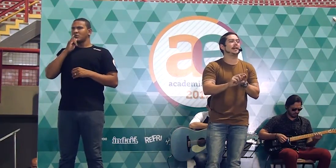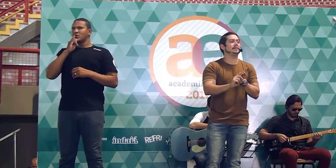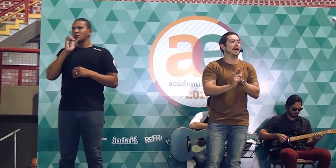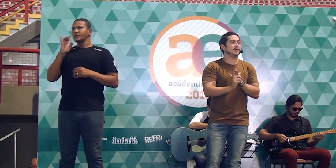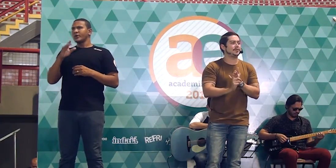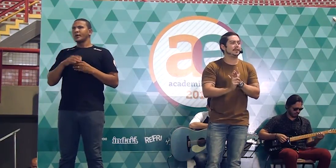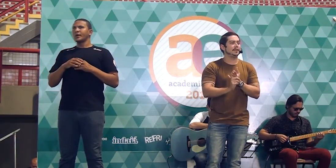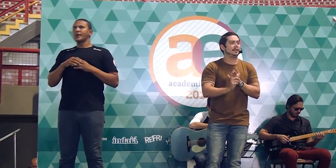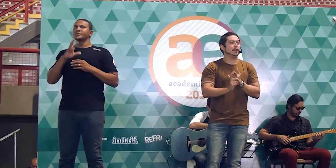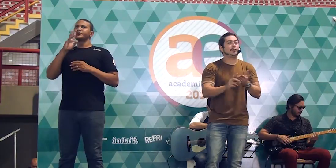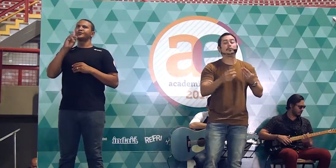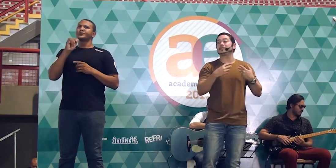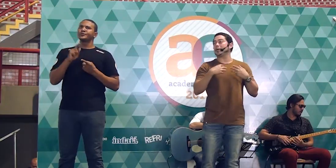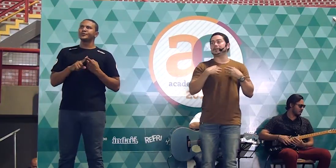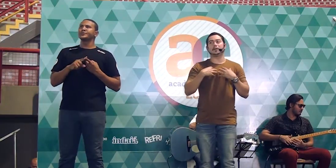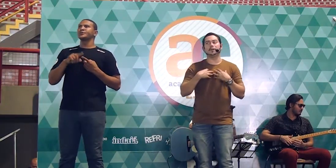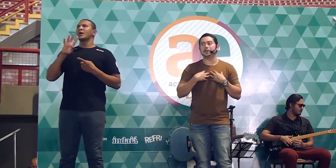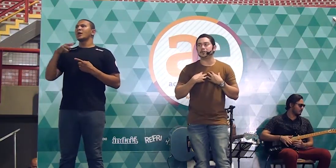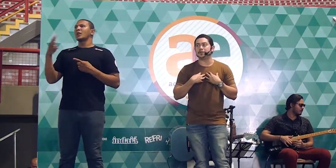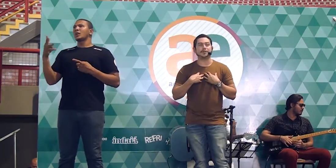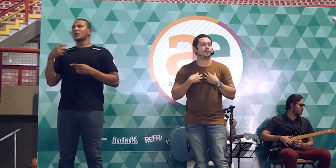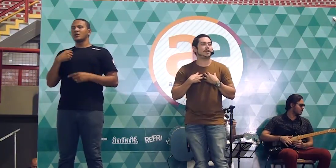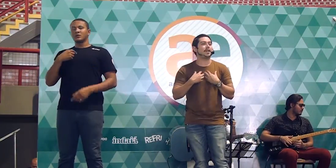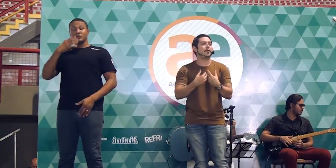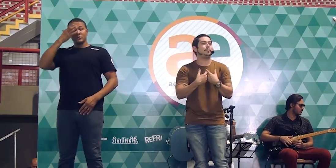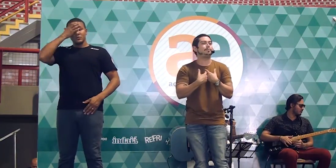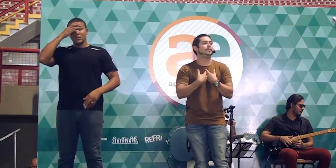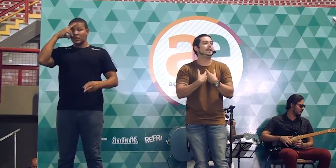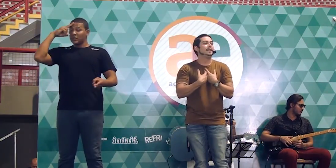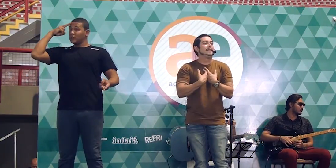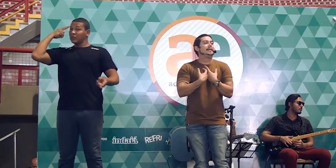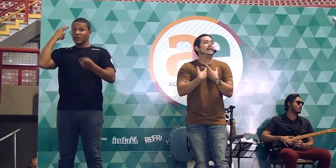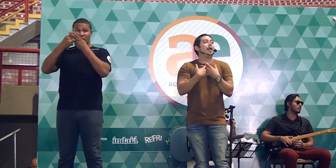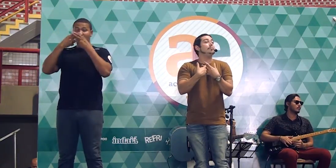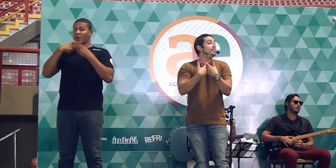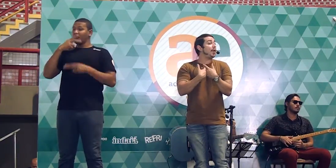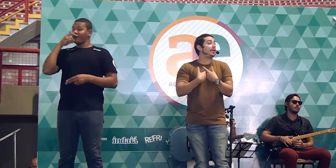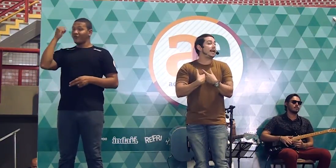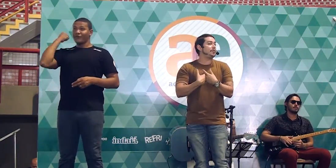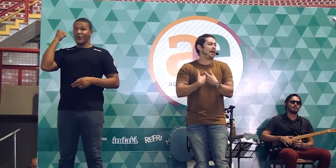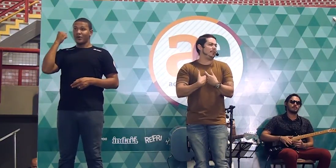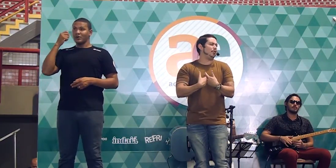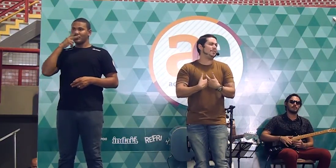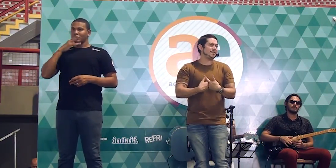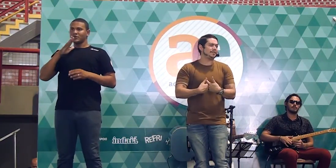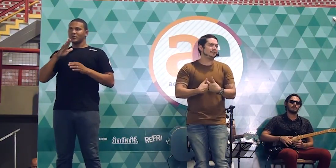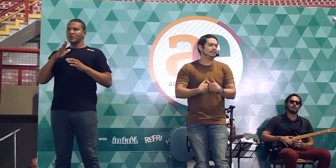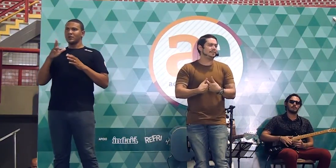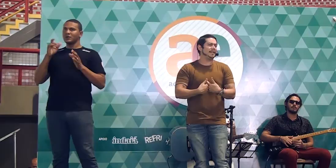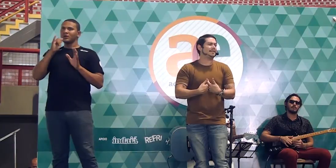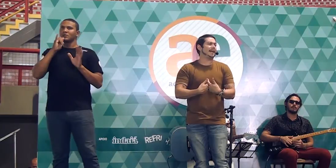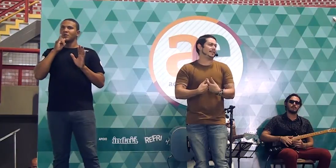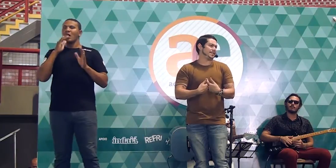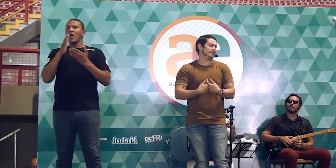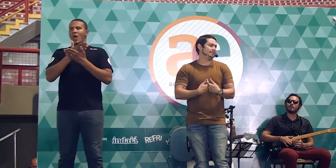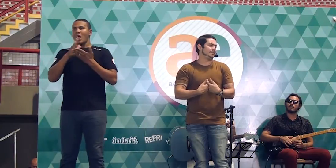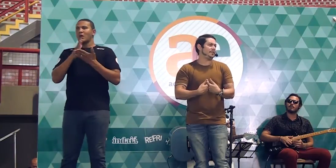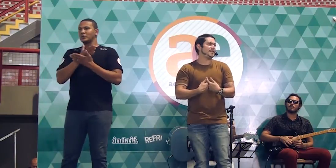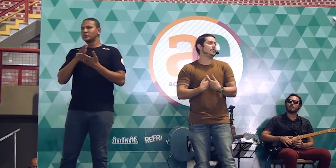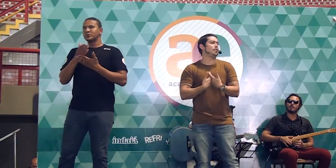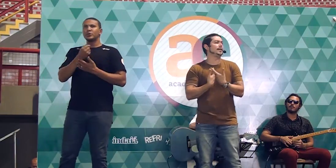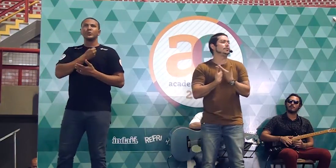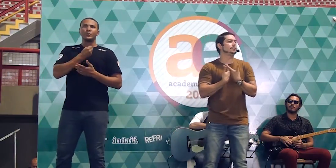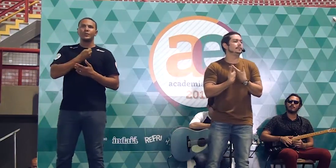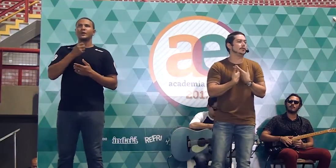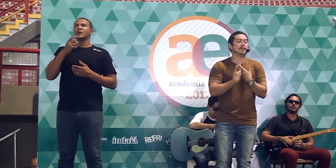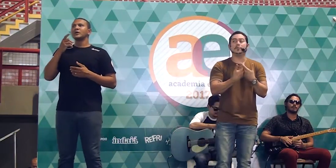decorar datas e calendários. Eu tenho um trauma tão grande disso que Eu me bloqueio para nomes e datas. De